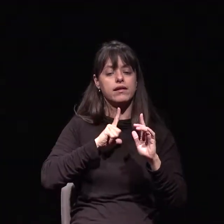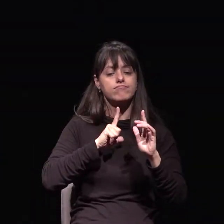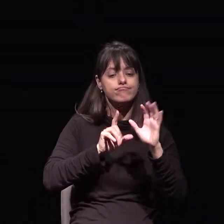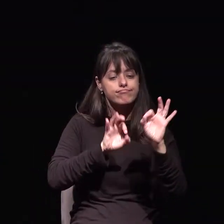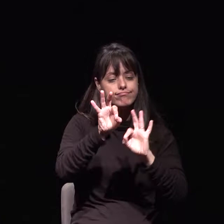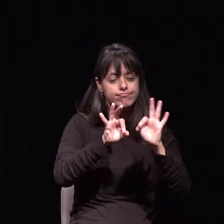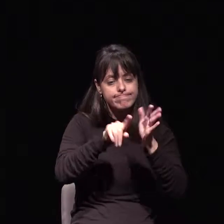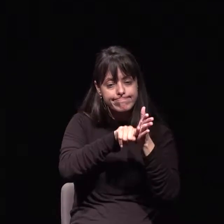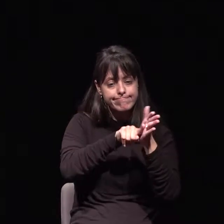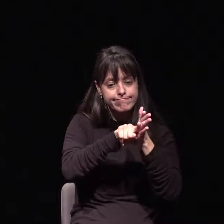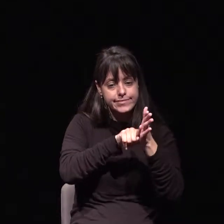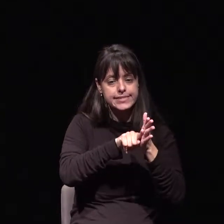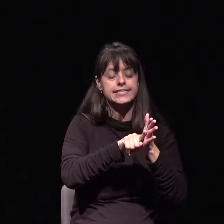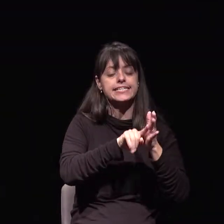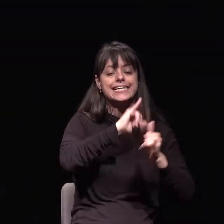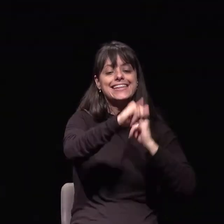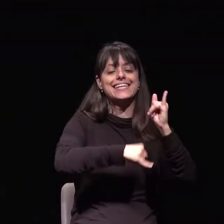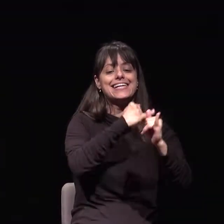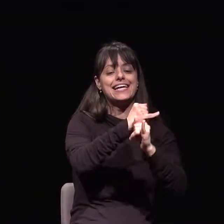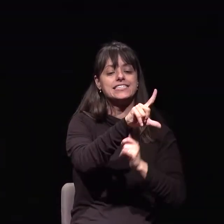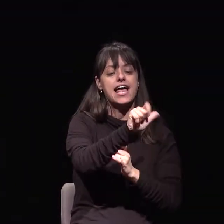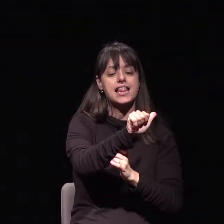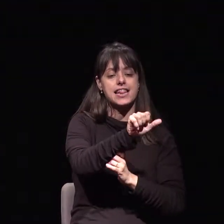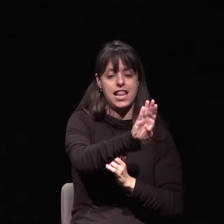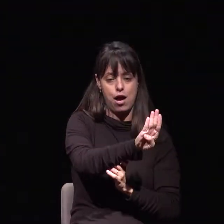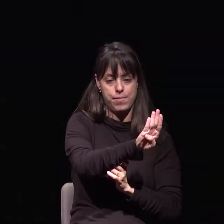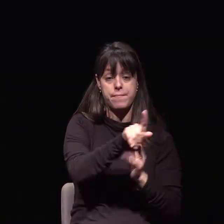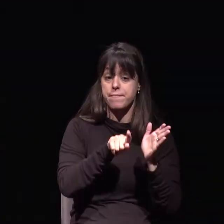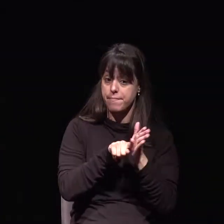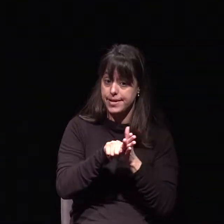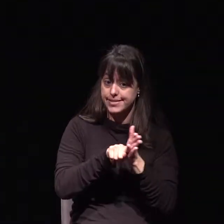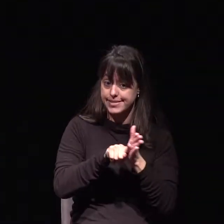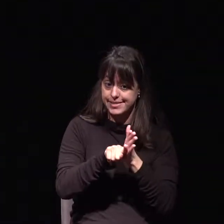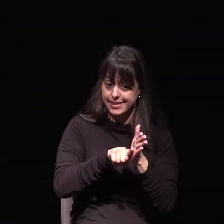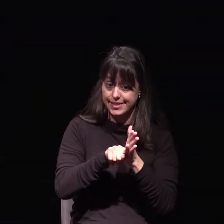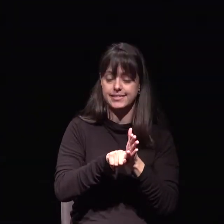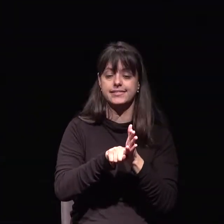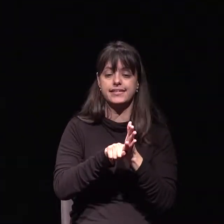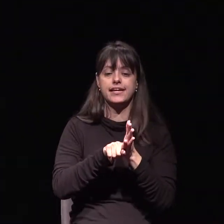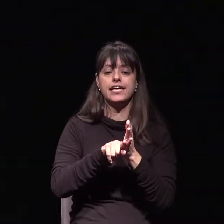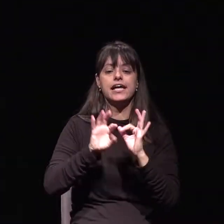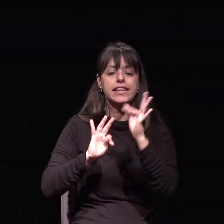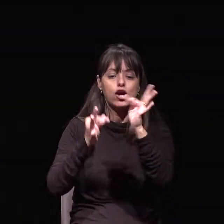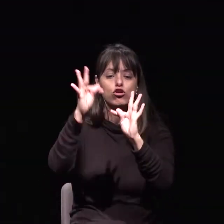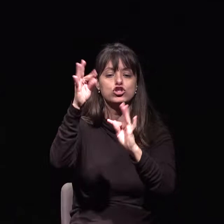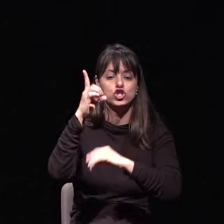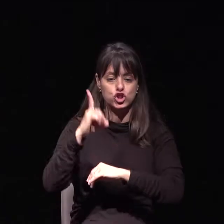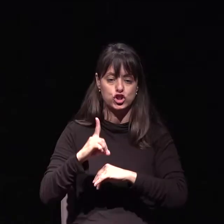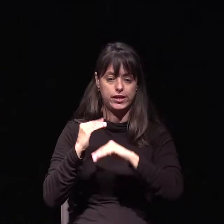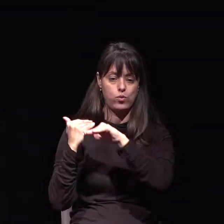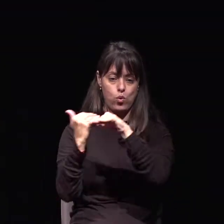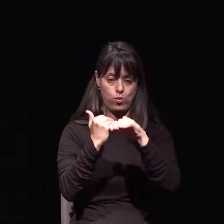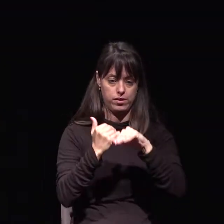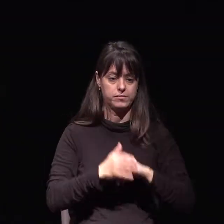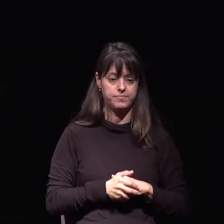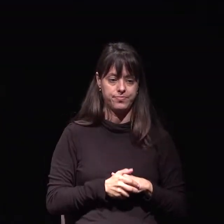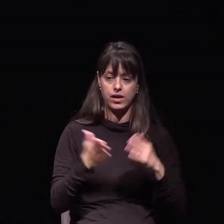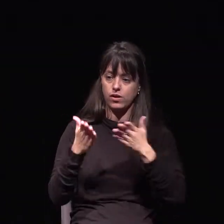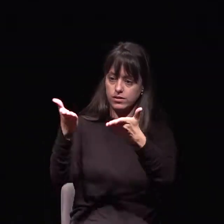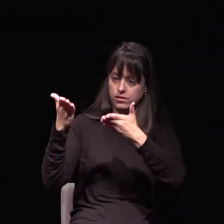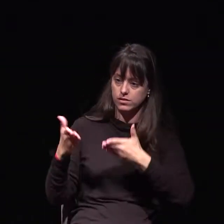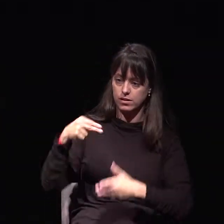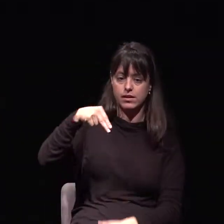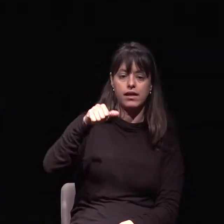em Direito e Tecnologia. Então, vou chamar a Natália para subir aqui e fazer essa apresentação. Boa tarde. Por